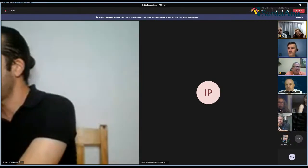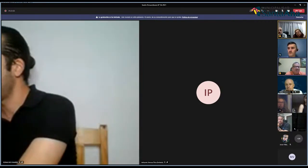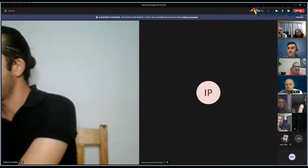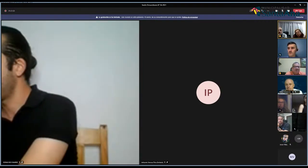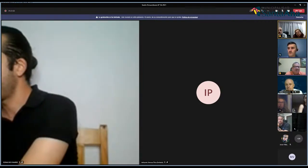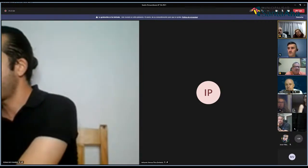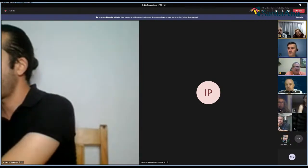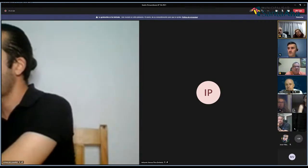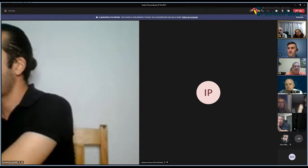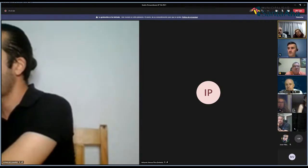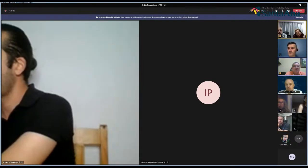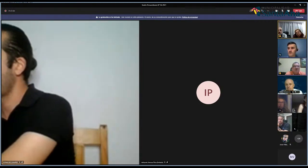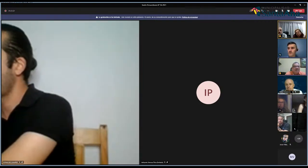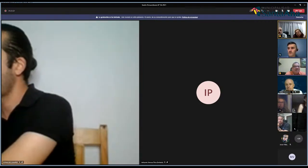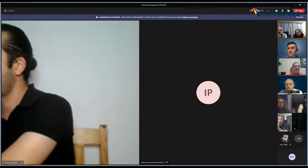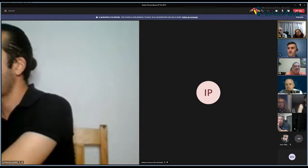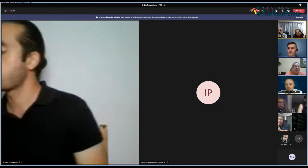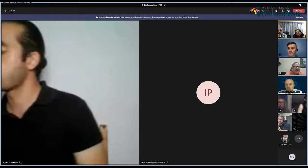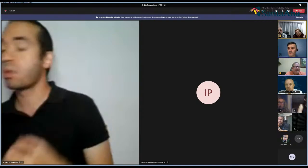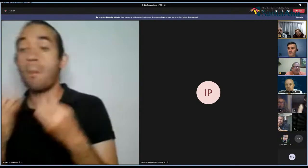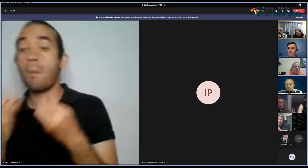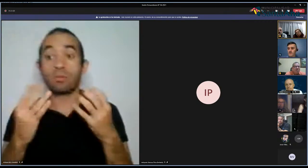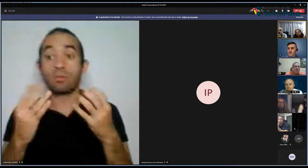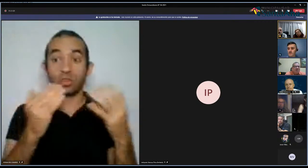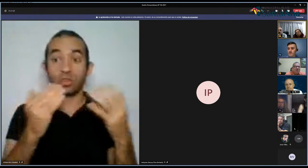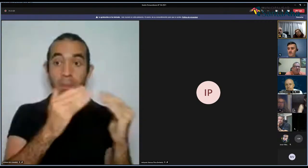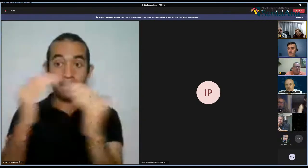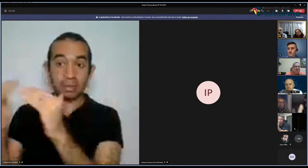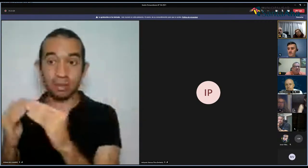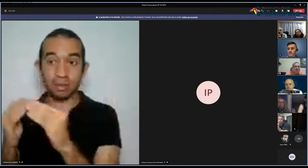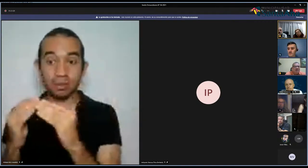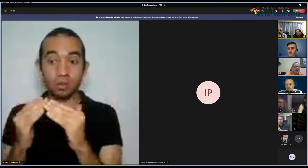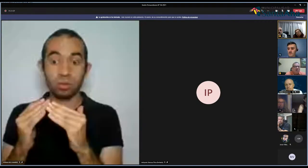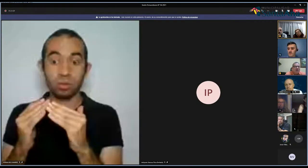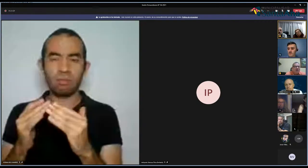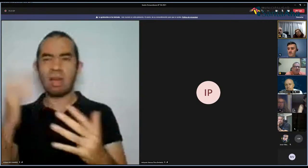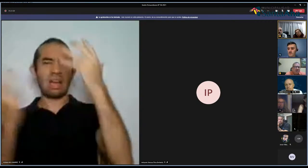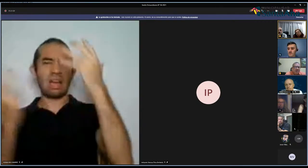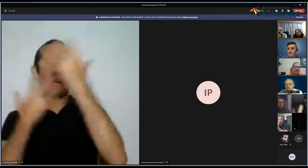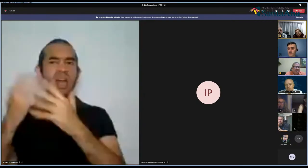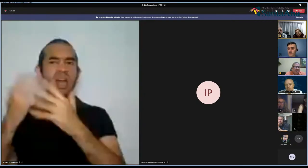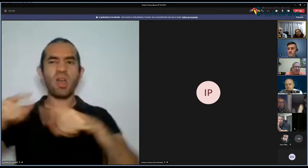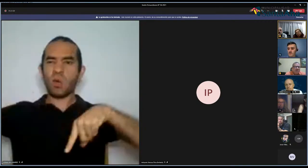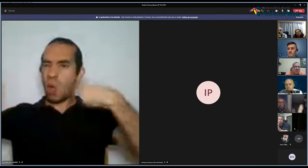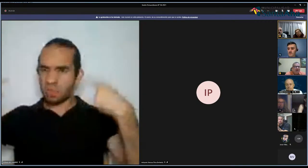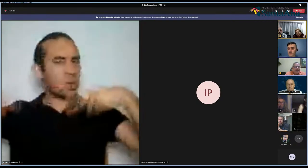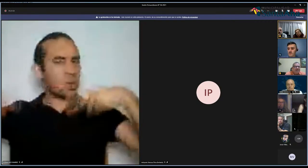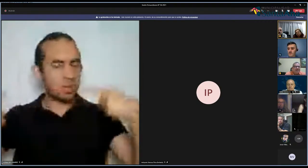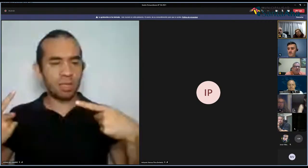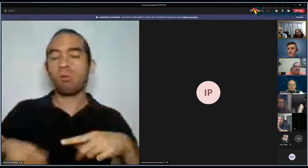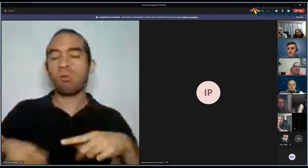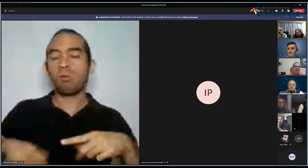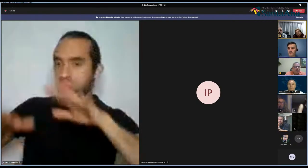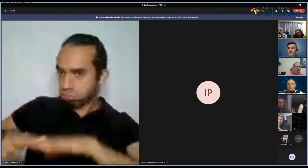más bien yo he tenido que hasta tranquilizar un grupo de vecinos porque no estaba de acuerdo que se tomaran estas aguas por digamos